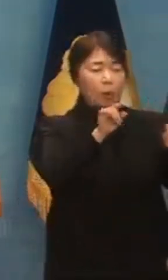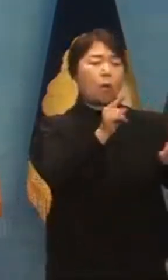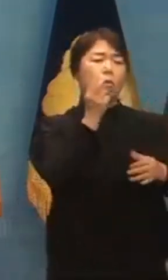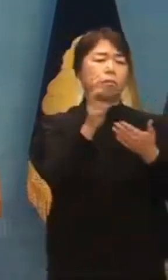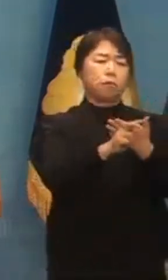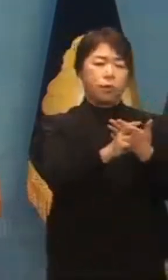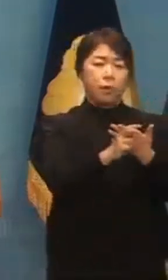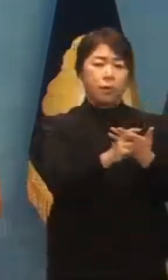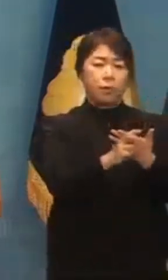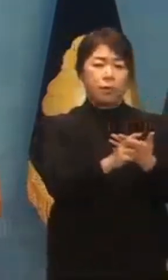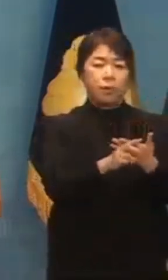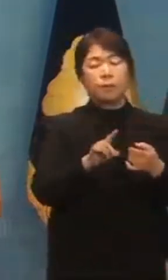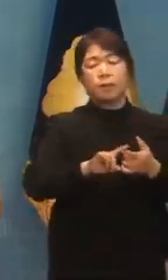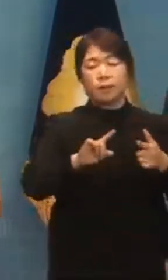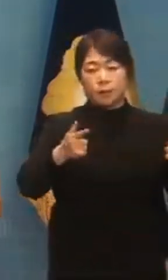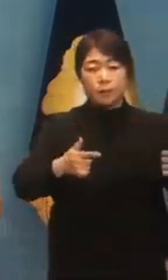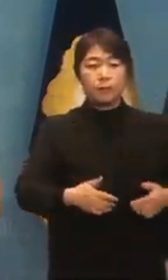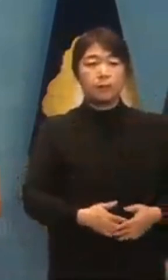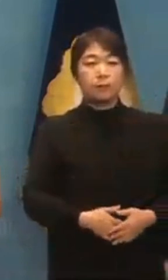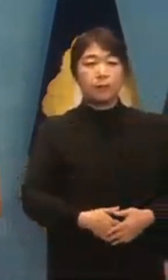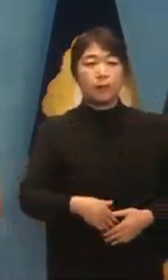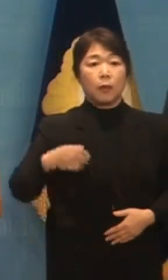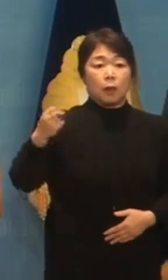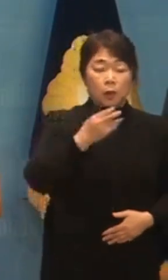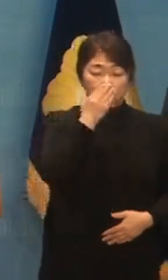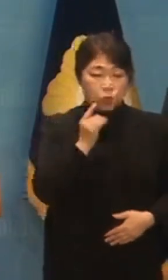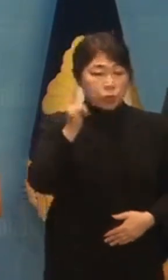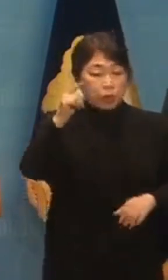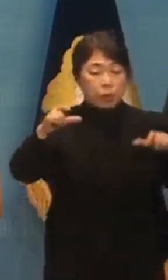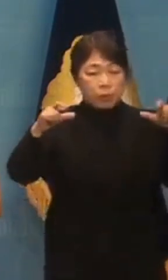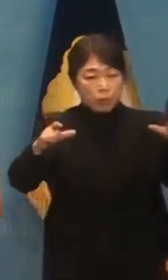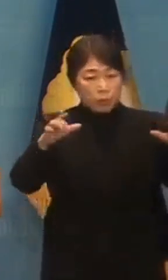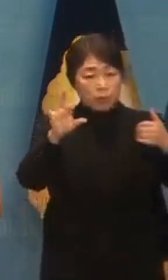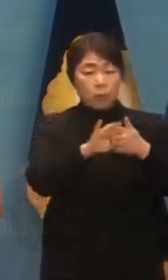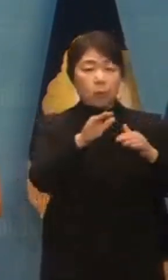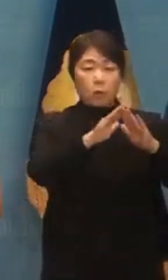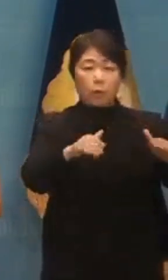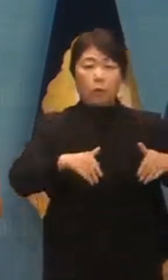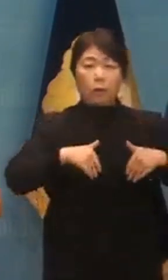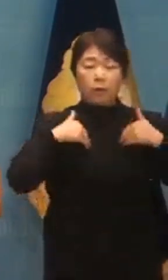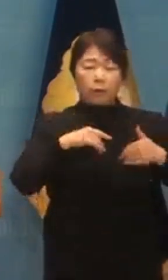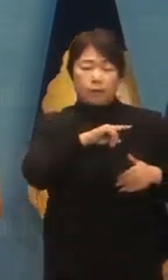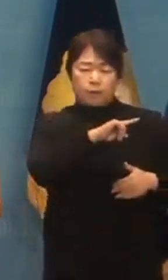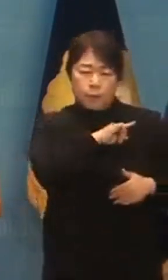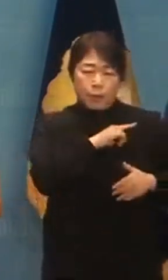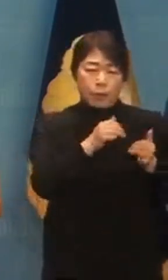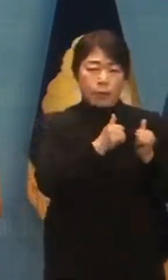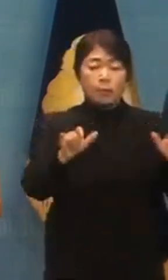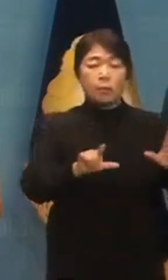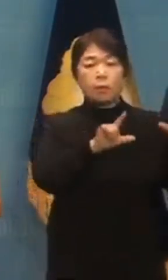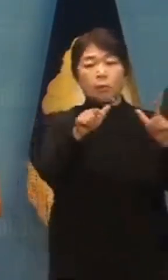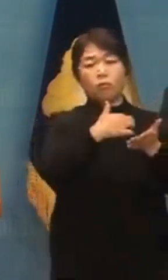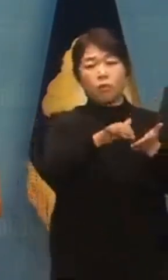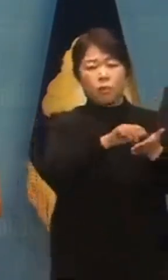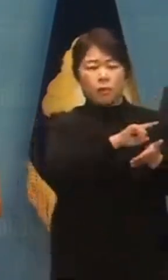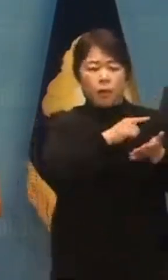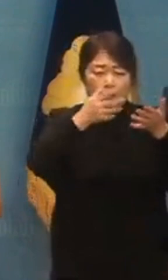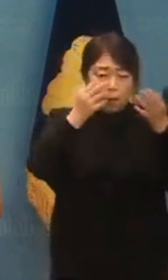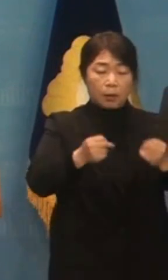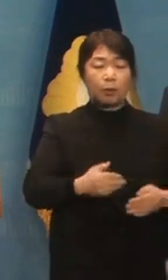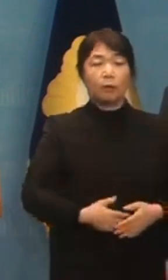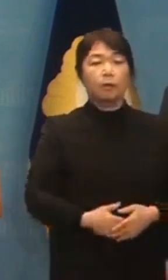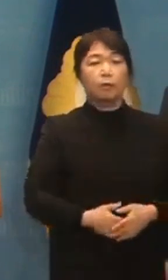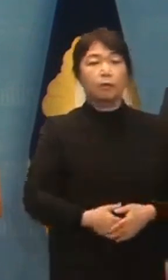위법이고 모순입니다. 더군다나 순천시는 전라남도에서 인구가 가장 많은 제1의